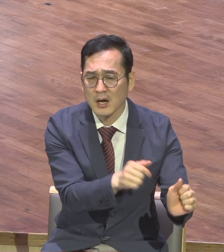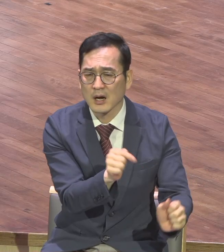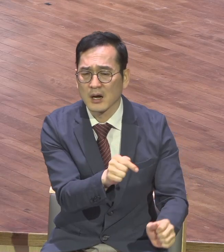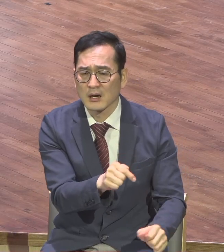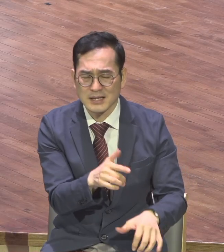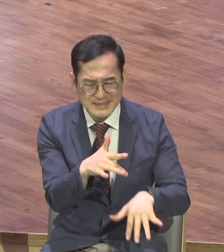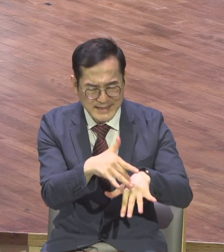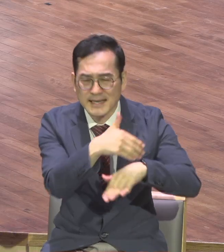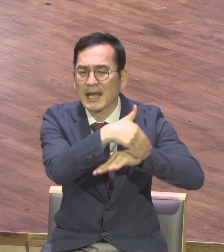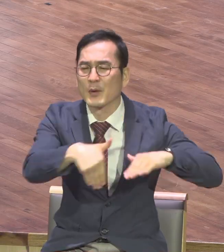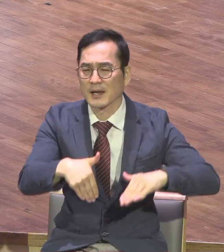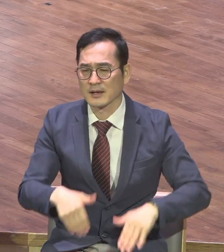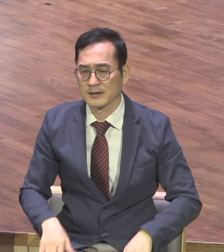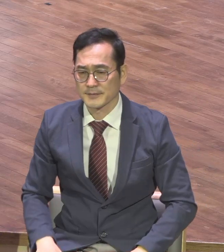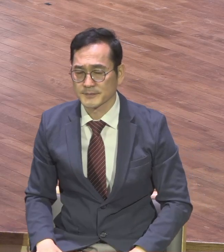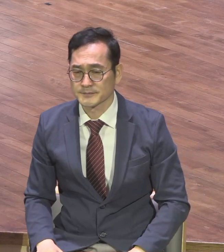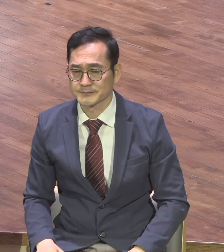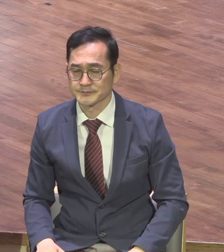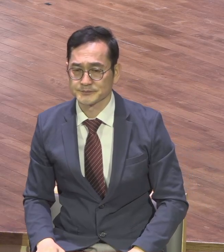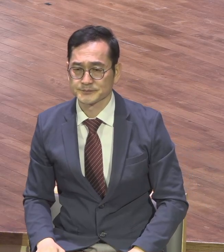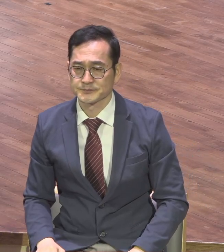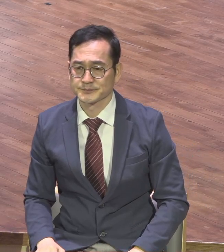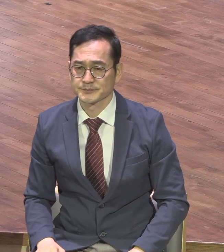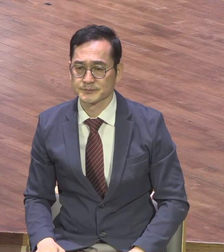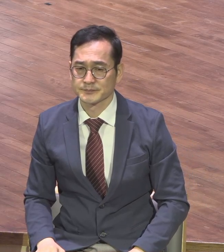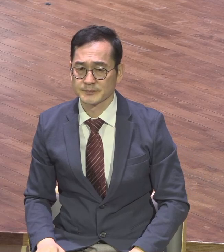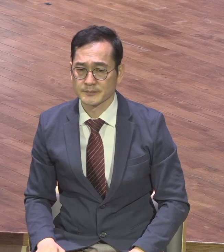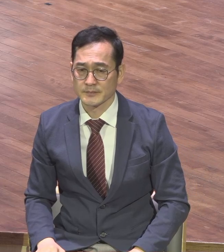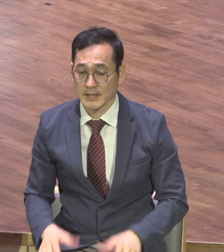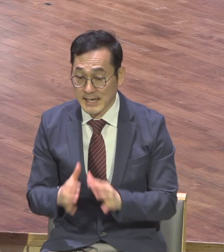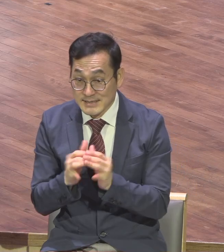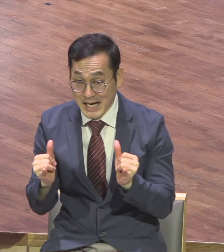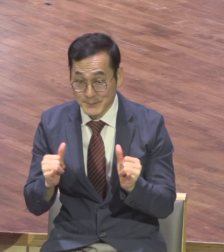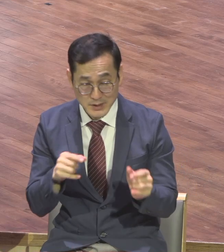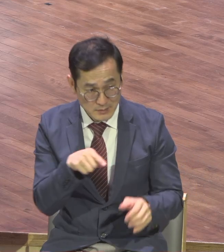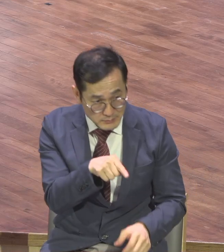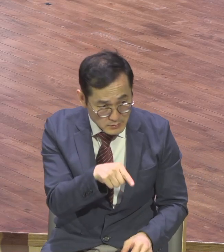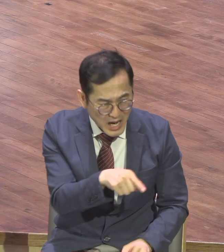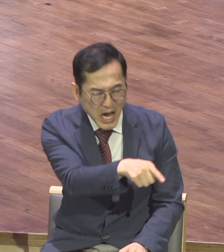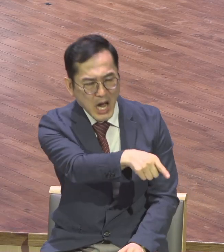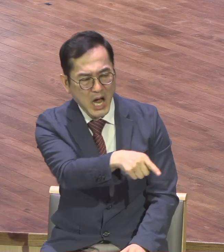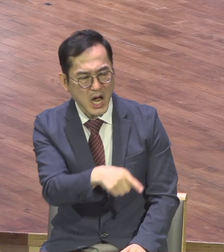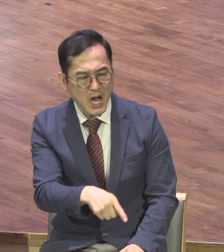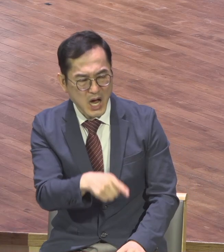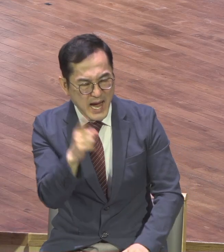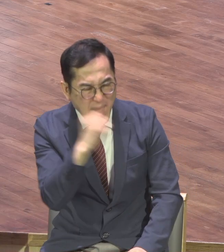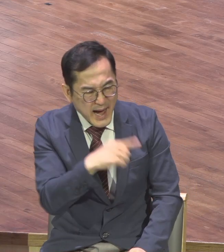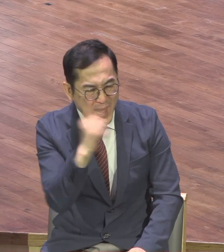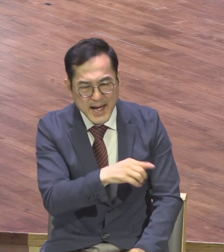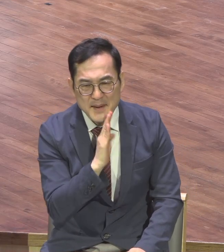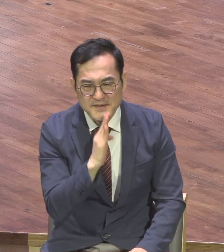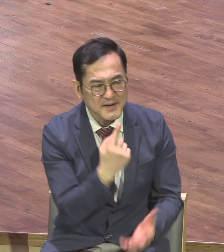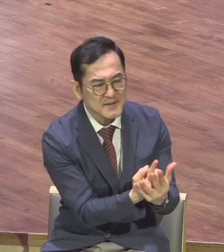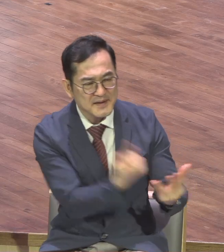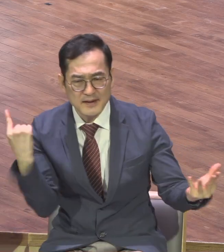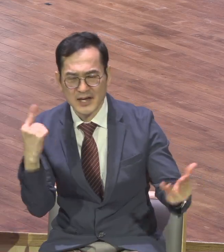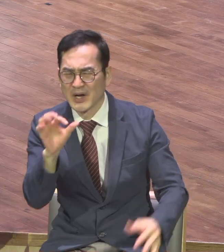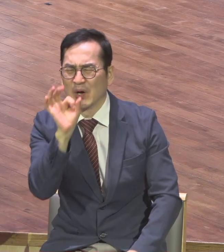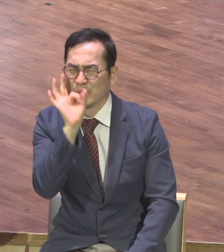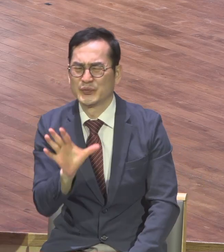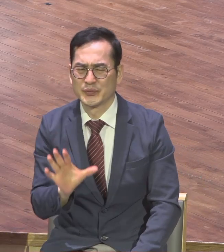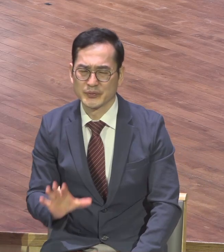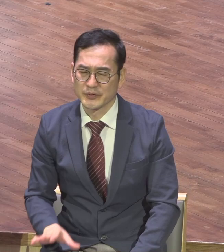이것은 범죄한 인간 스스로 절대 빠져나올 수 없어요. 아무리 돌을 닦아도, 아무리 책을 많이